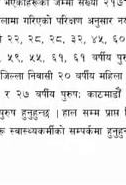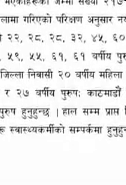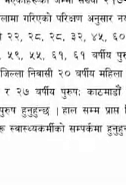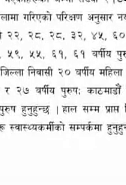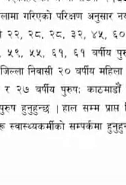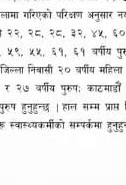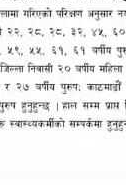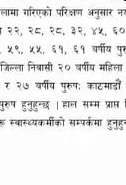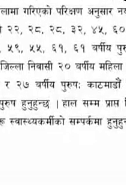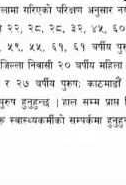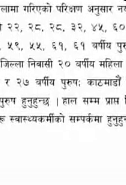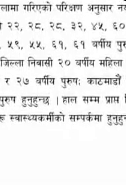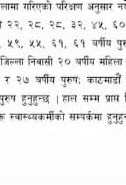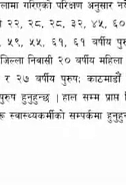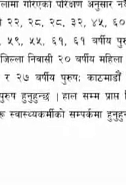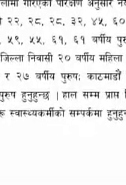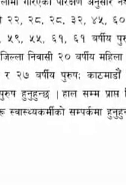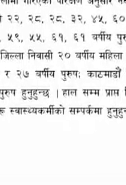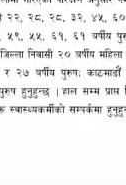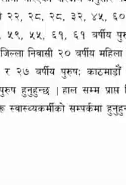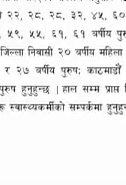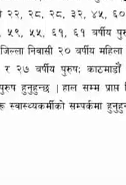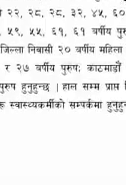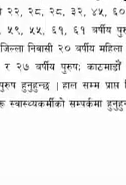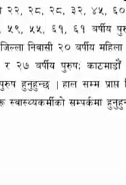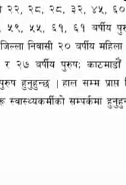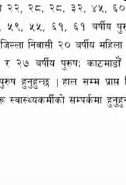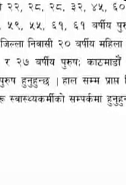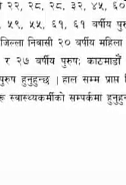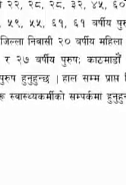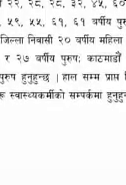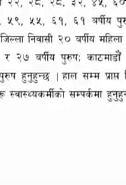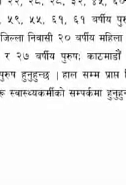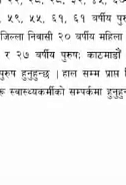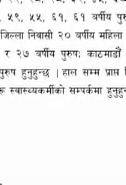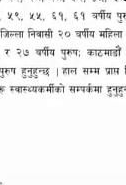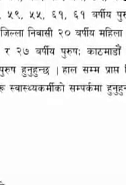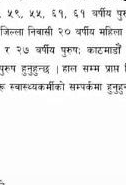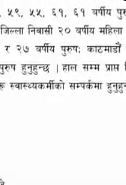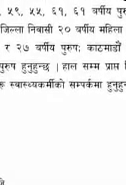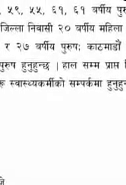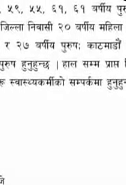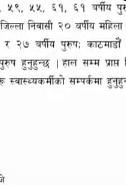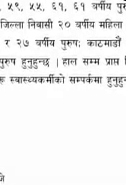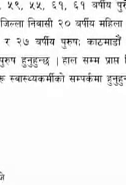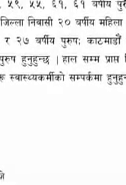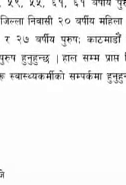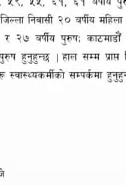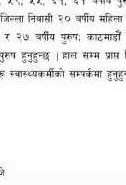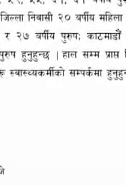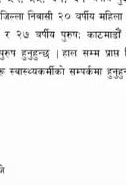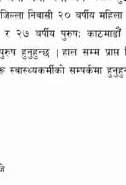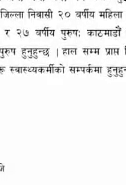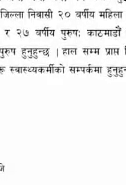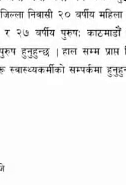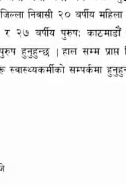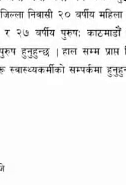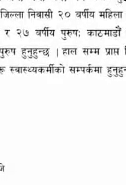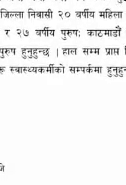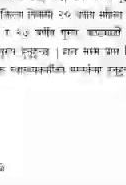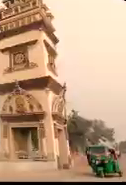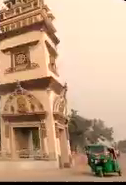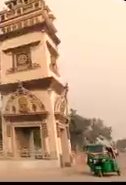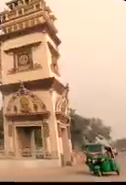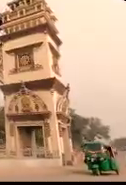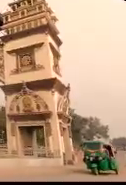भएको बताएको थियो। तर मंगलबार राति 10:15 बजे मन्त्रालयले विज्ञप्ति जारी गरी थप 26 जनामा कोरोना